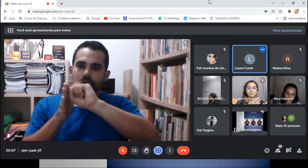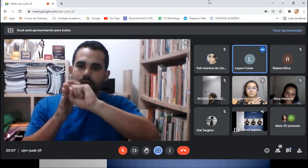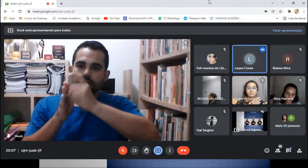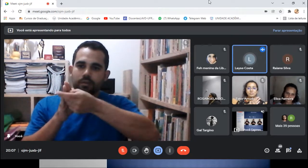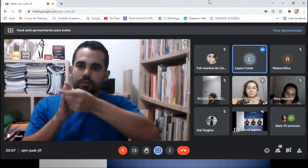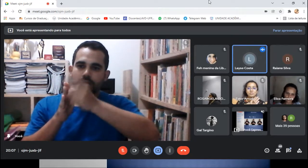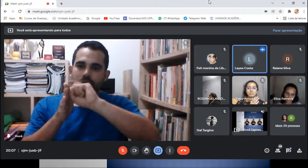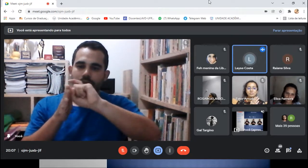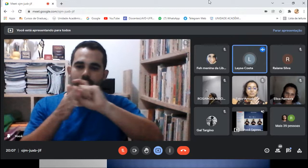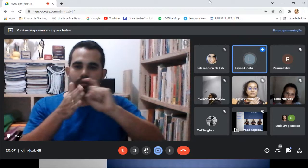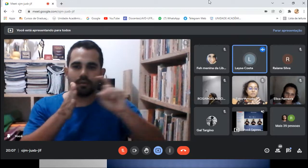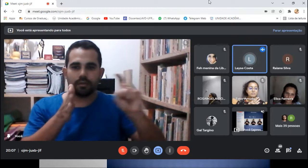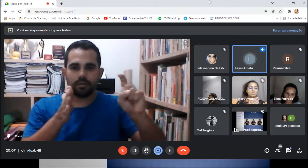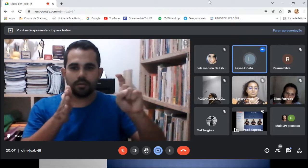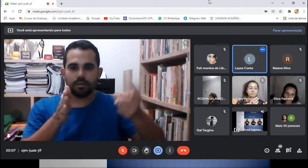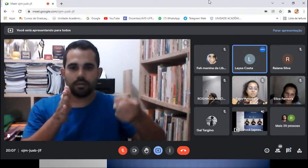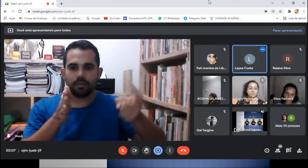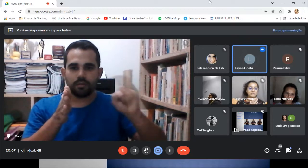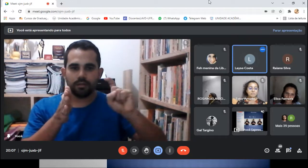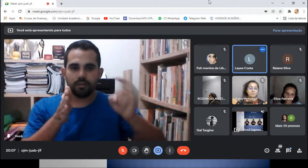Este é o sinal. Signema.